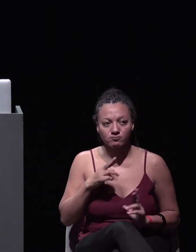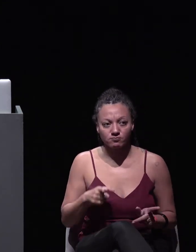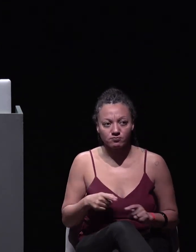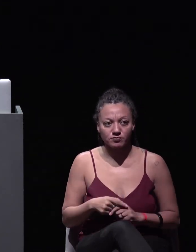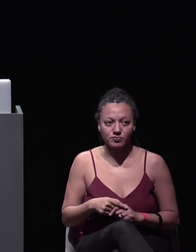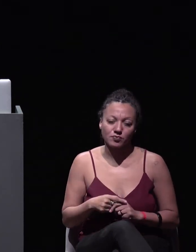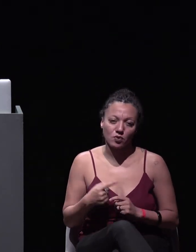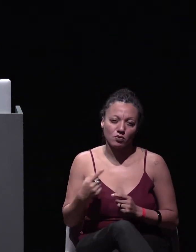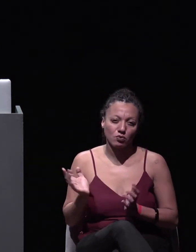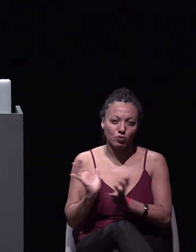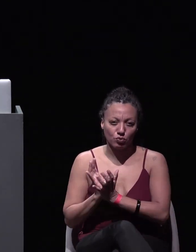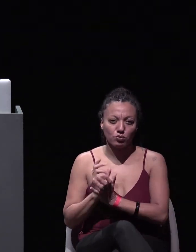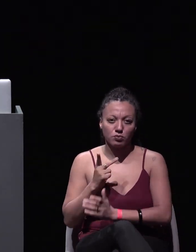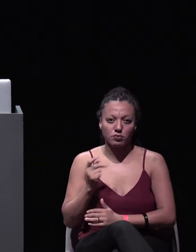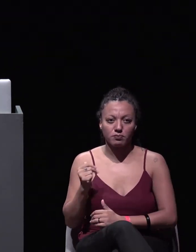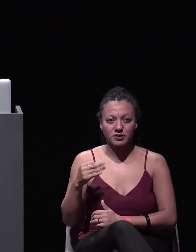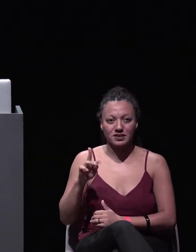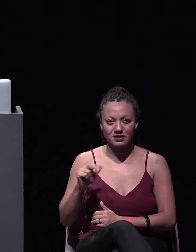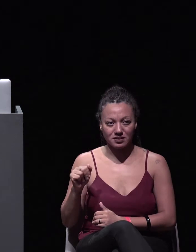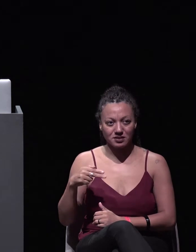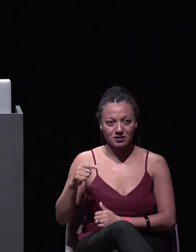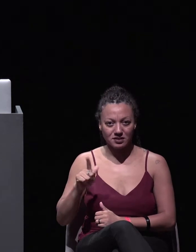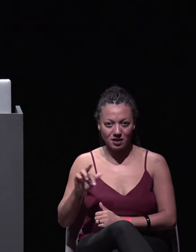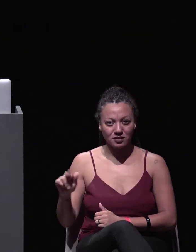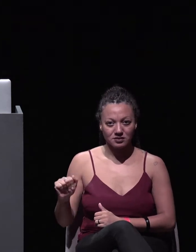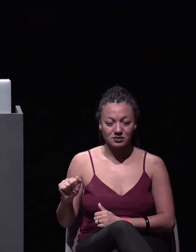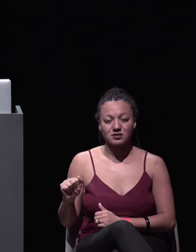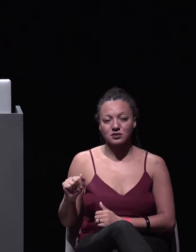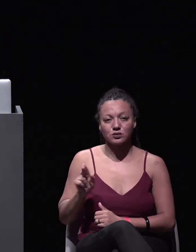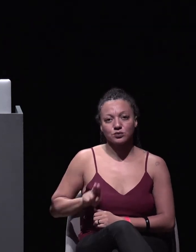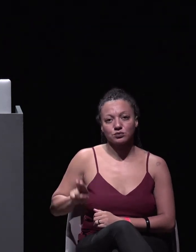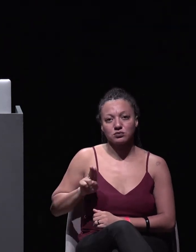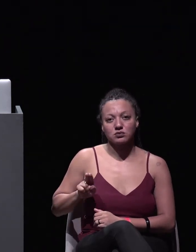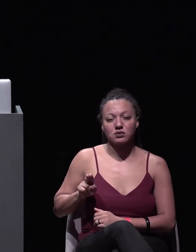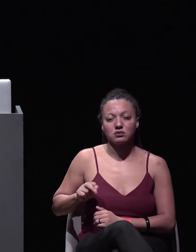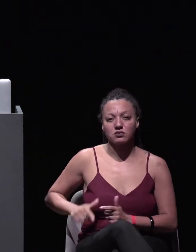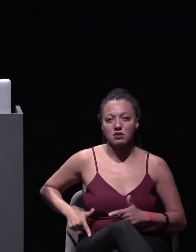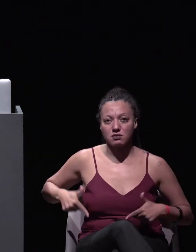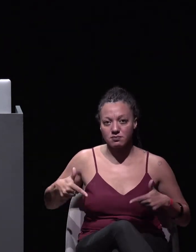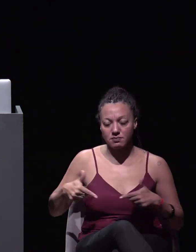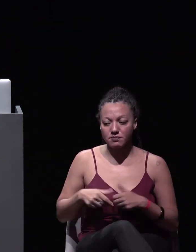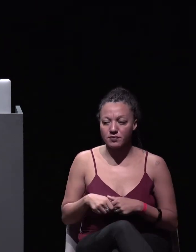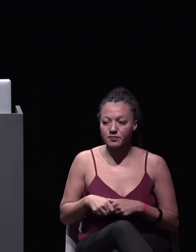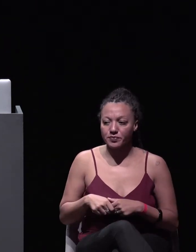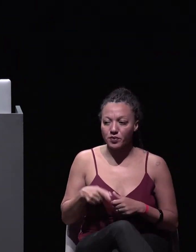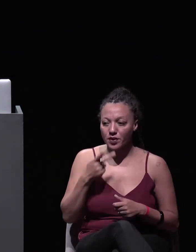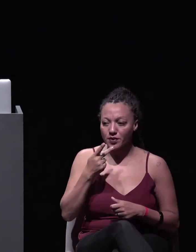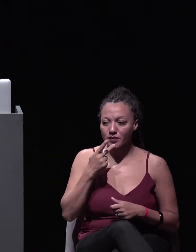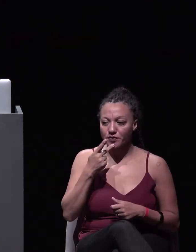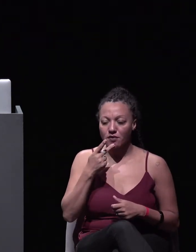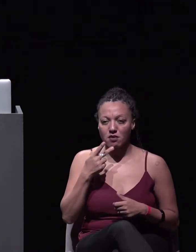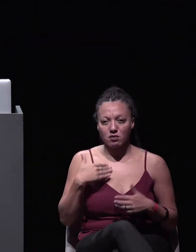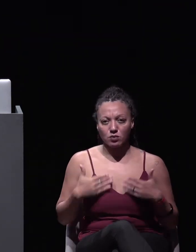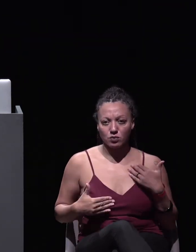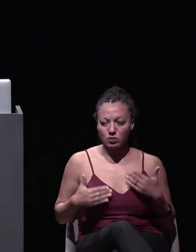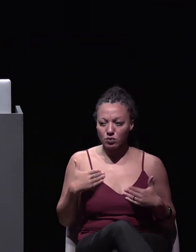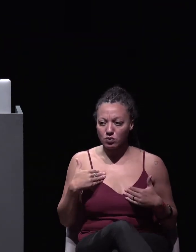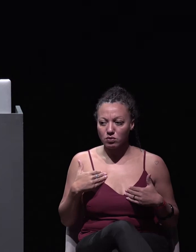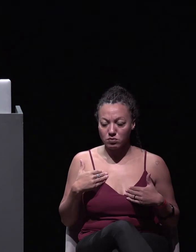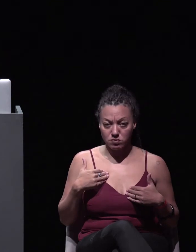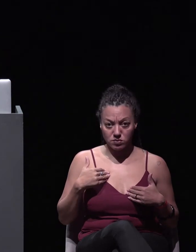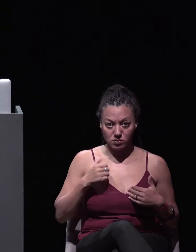dos Panteras Negras, inclusive portando armas, né? Então ele vai destacar a musculatura, vai colocar o símbolo